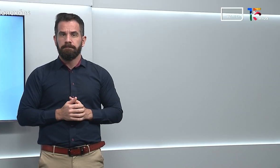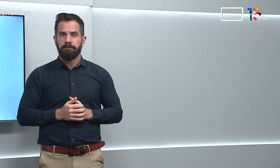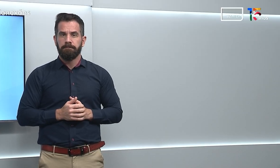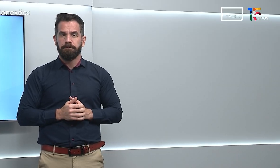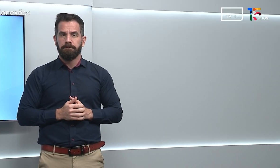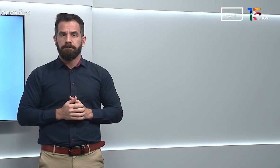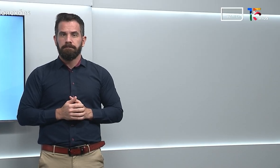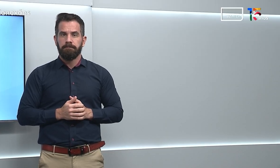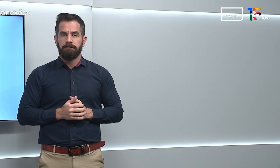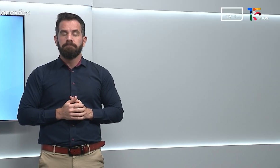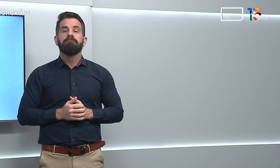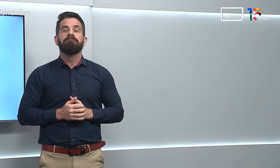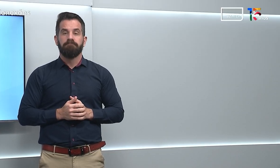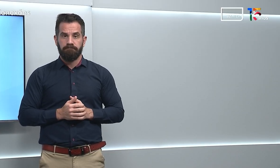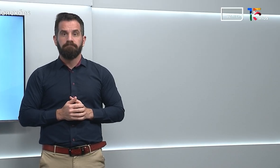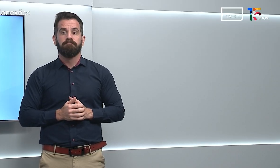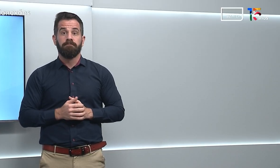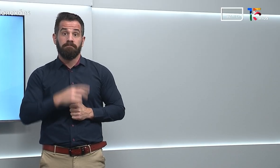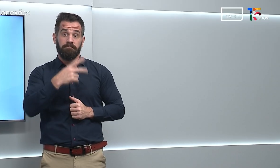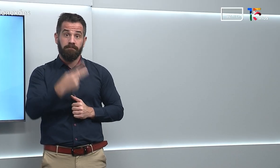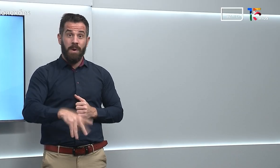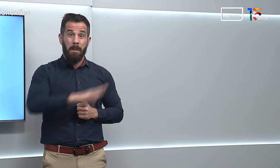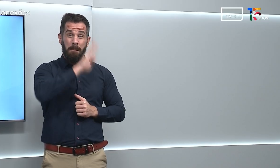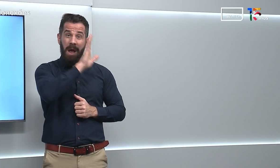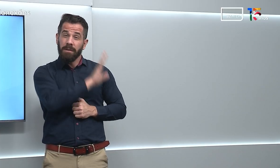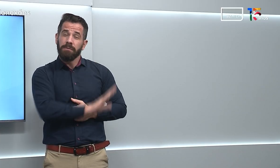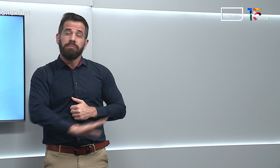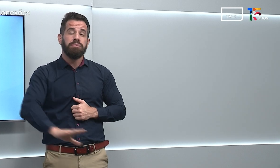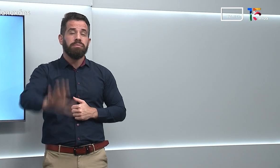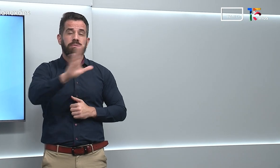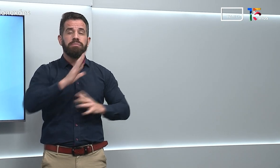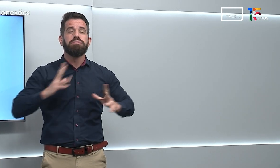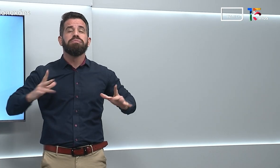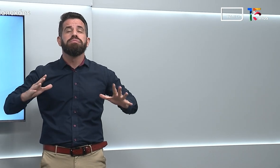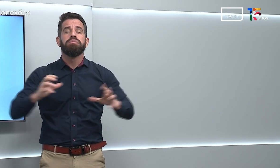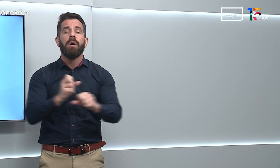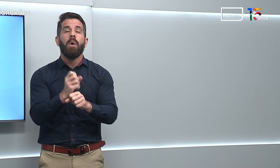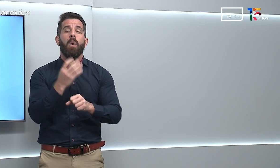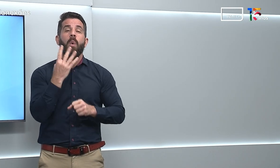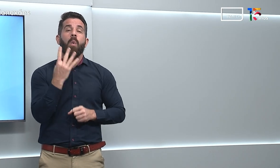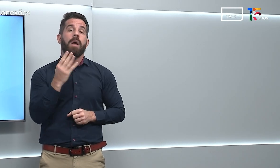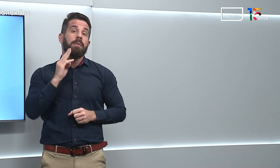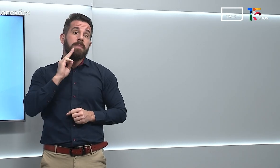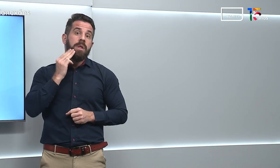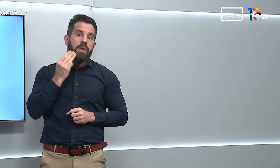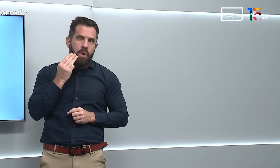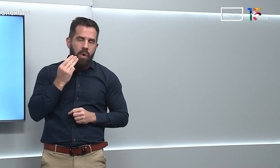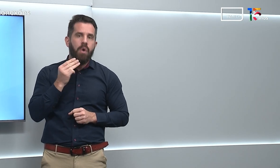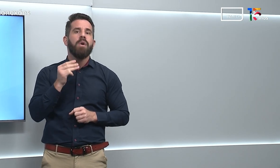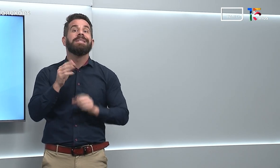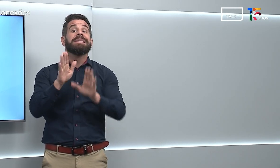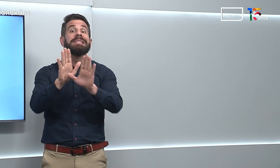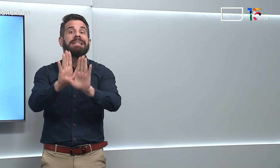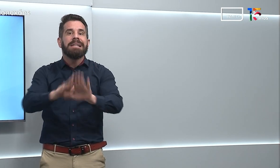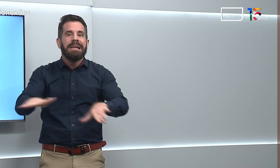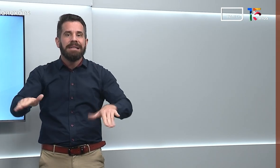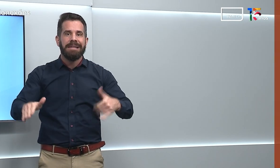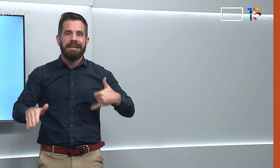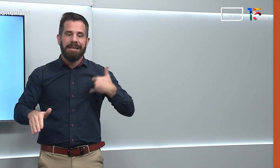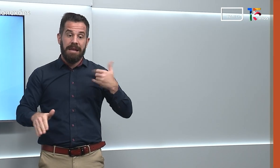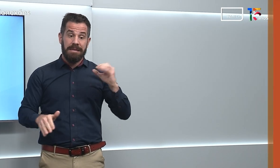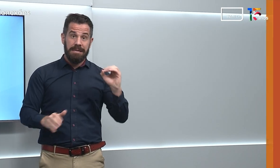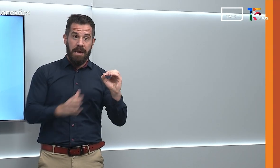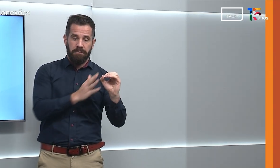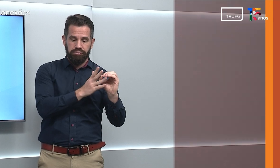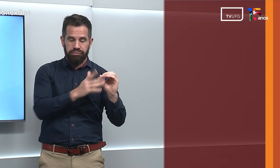Em todo o país, mais de 4 milhões de crianças, de 0 a 3 anos de idade, estão em